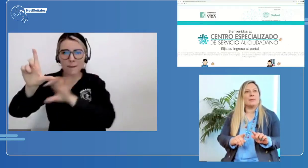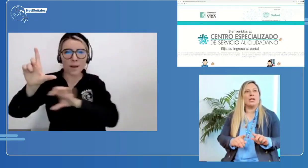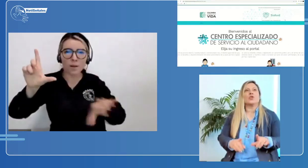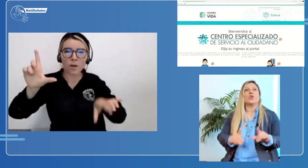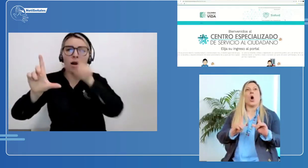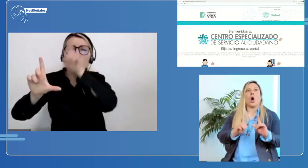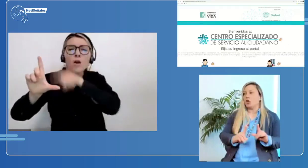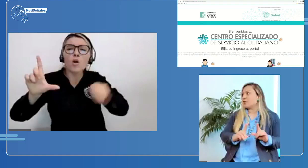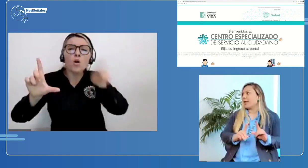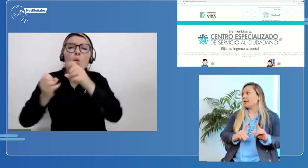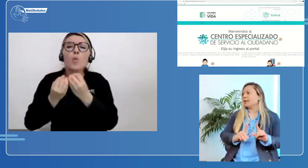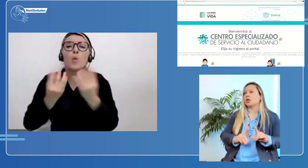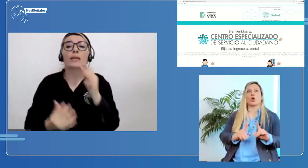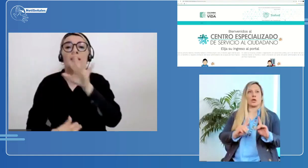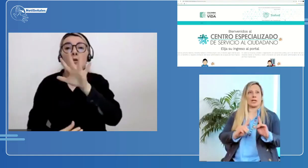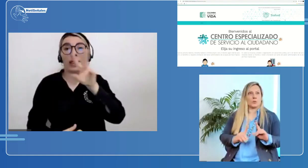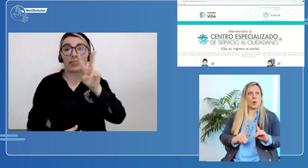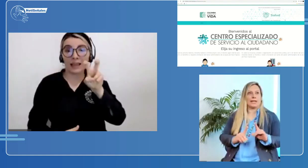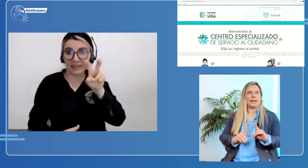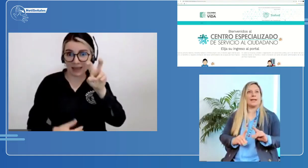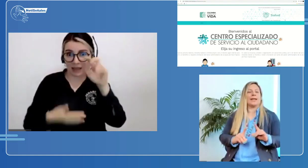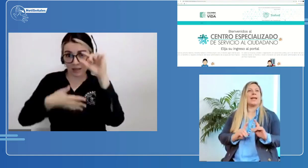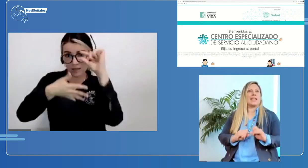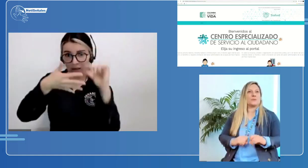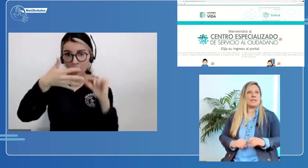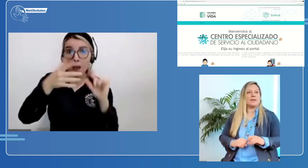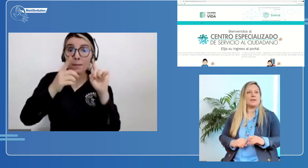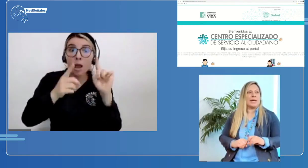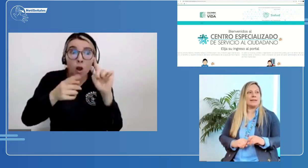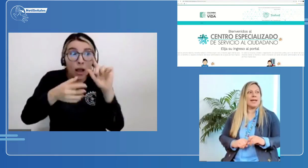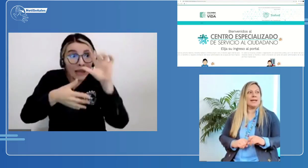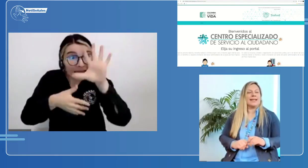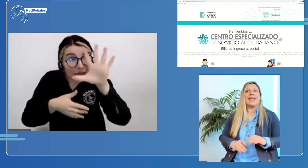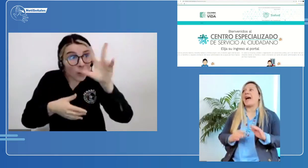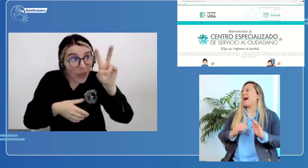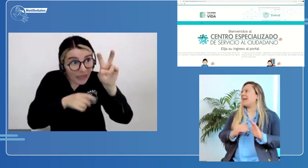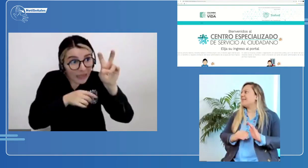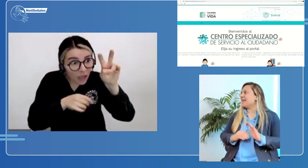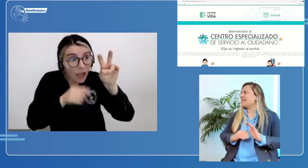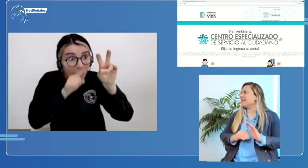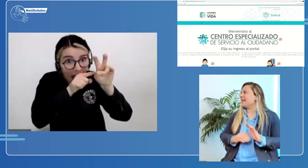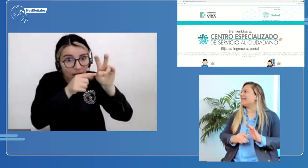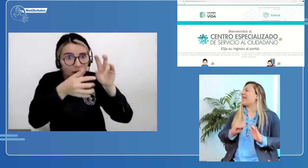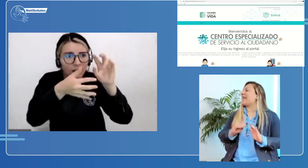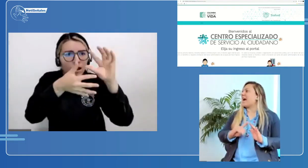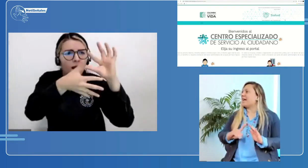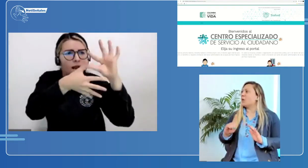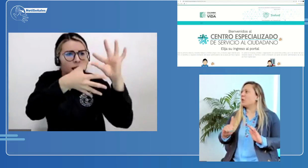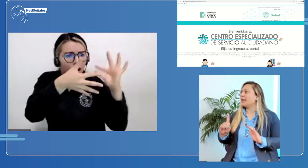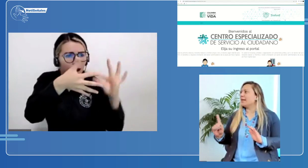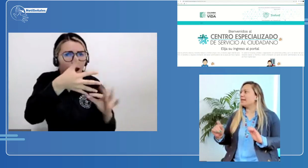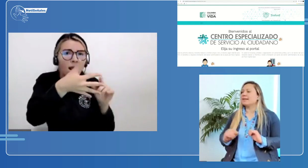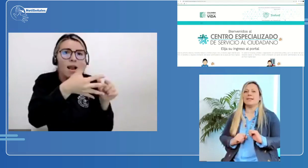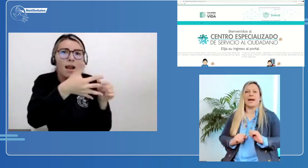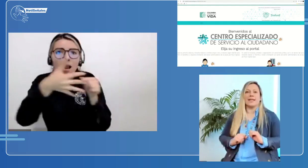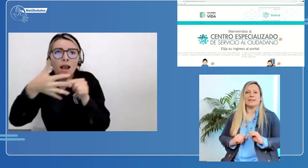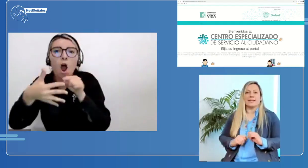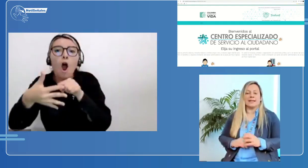términos, 11 corresponden específicamente a las señas de cada una de las entidades de